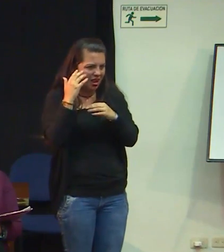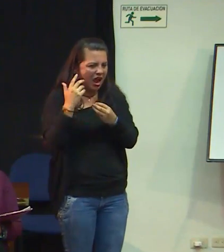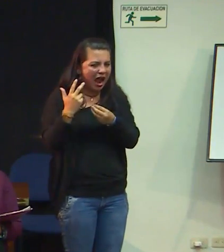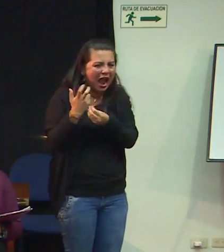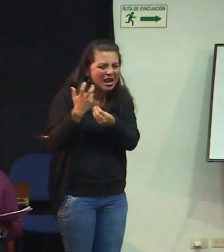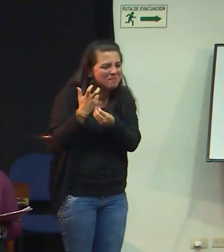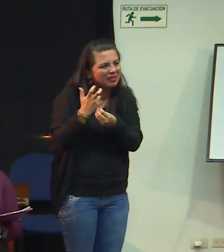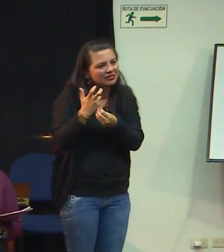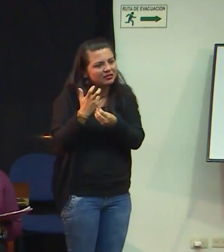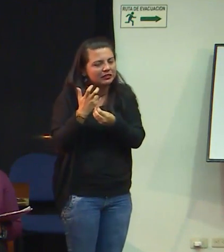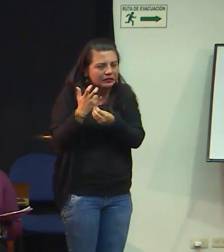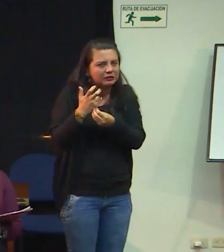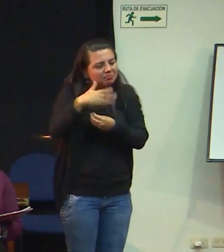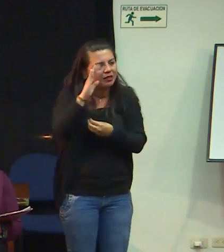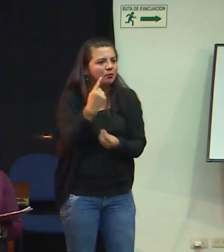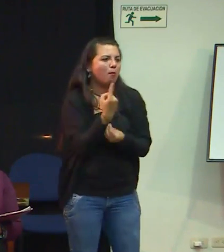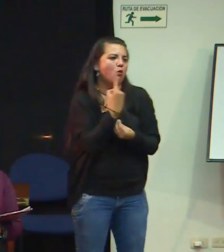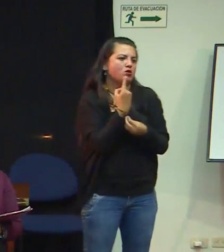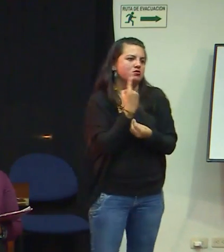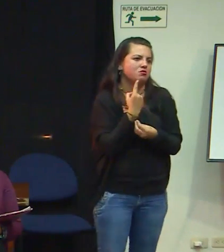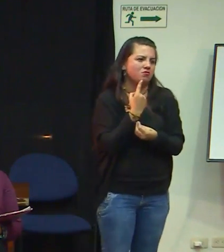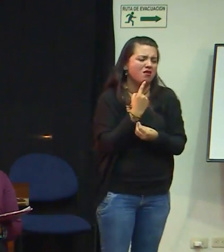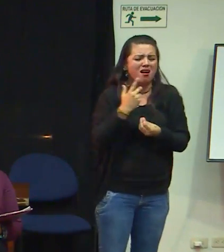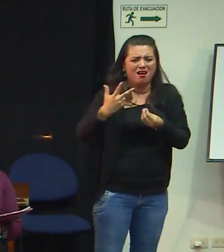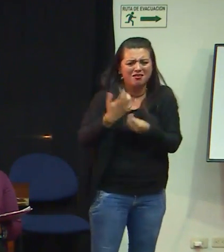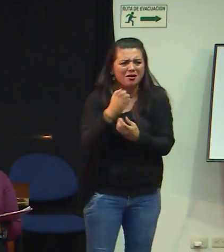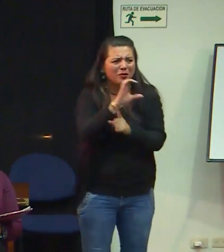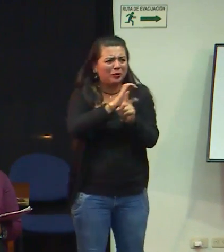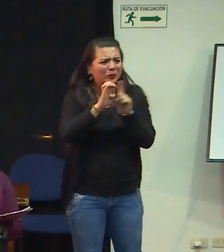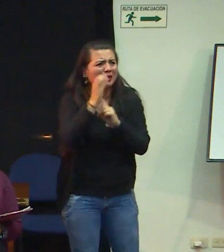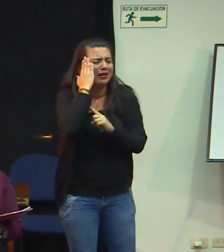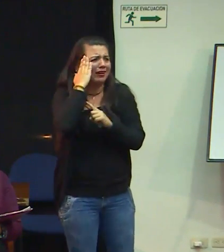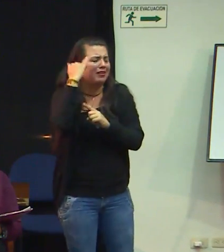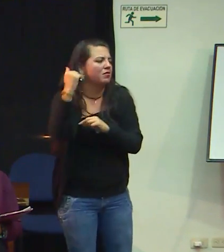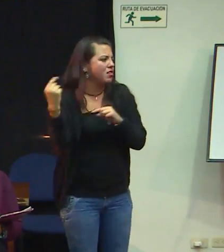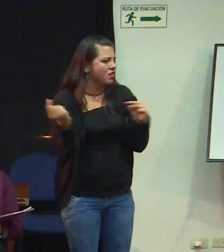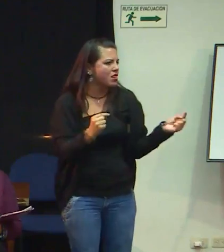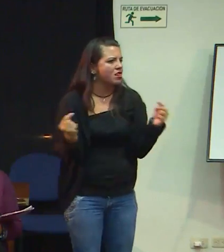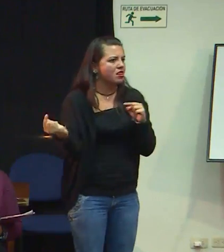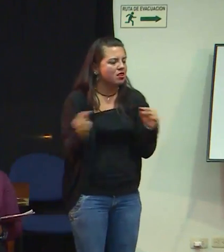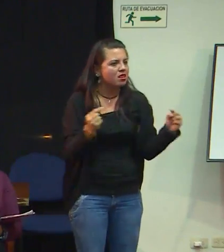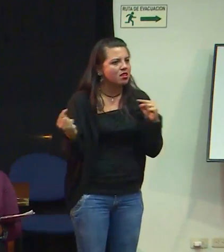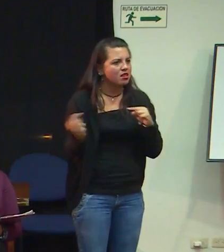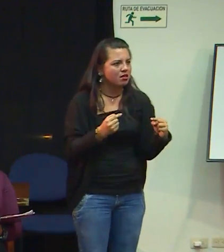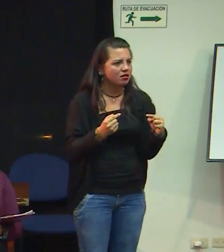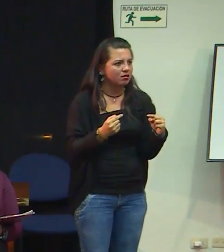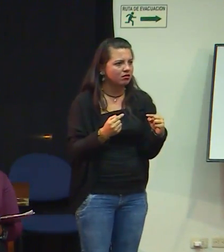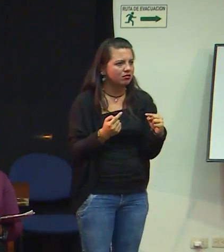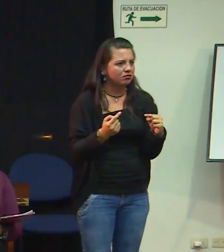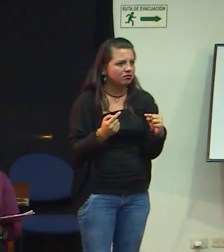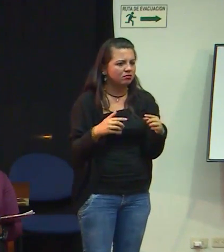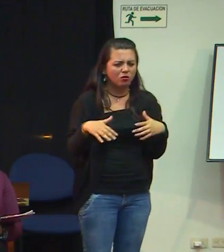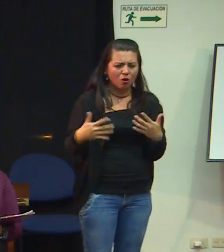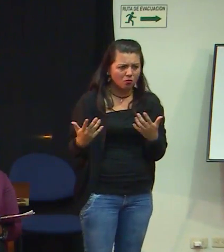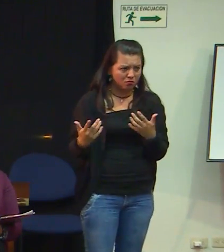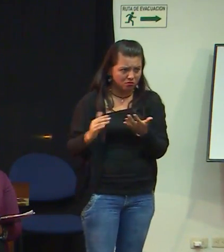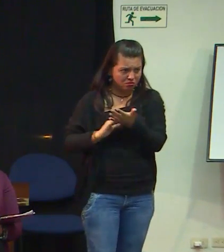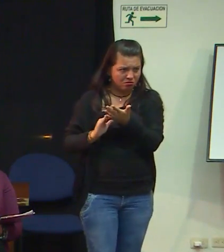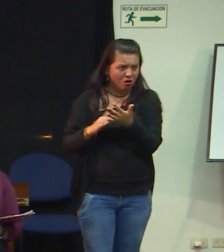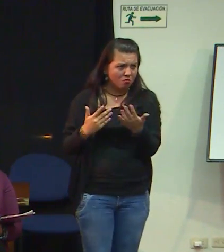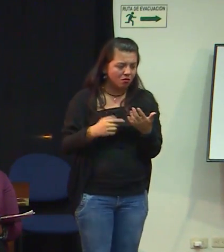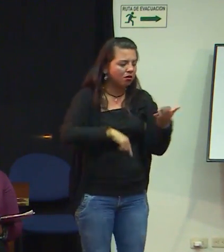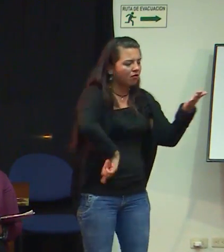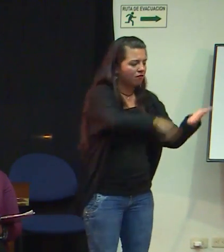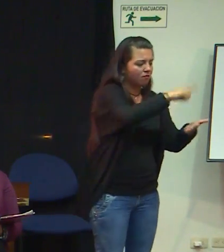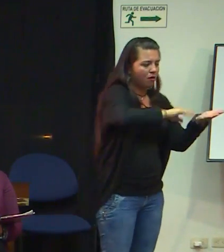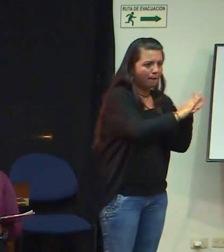un conflicto político, económico, armado, cultural, académico, ¿sí? No se va a dar con simplemente una firma de